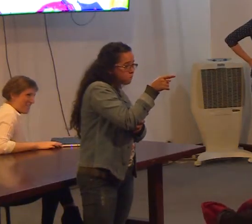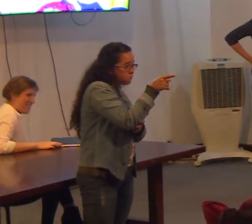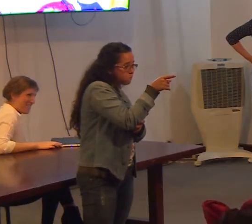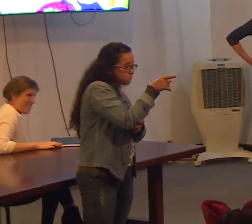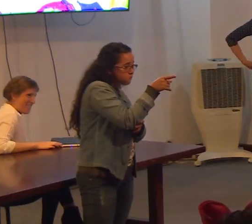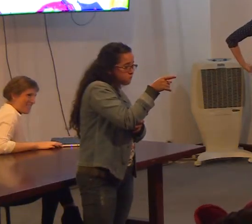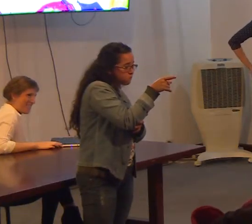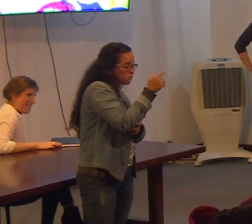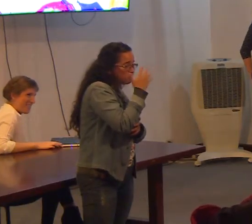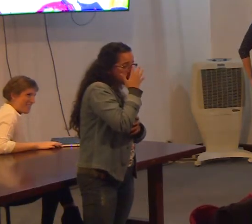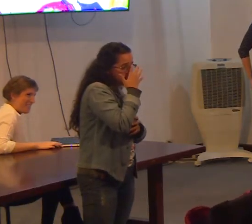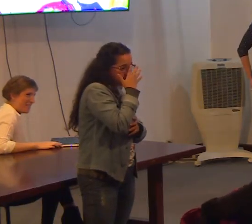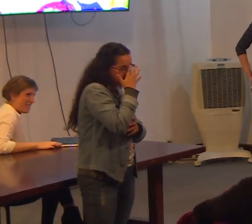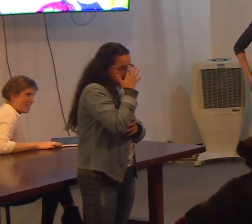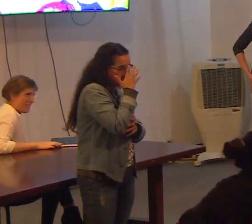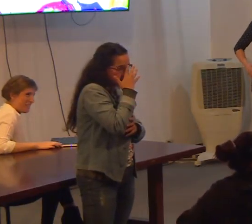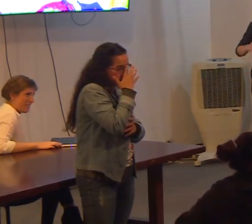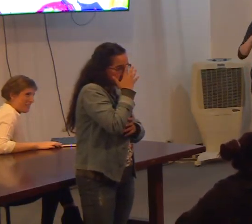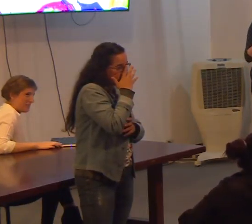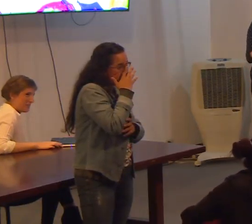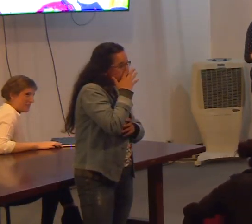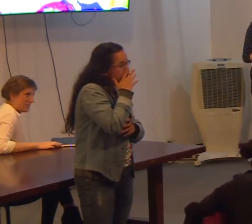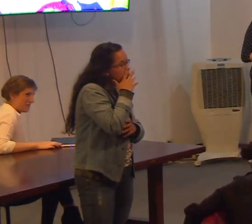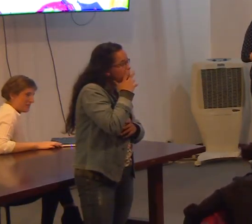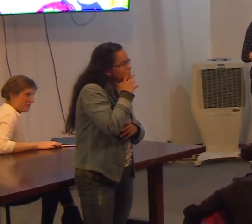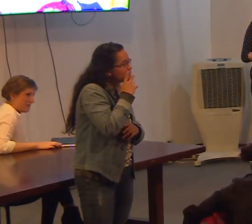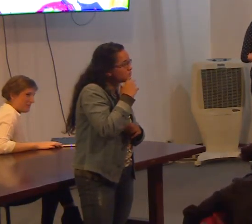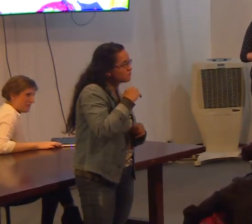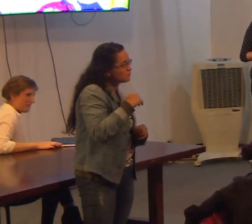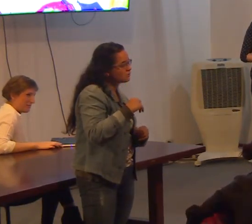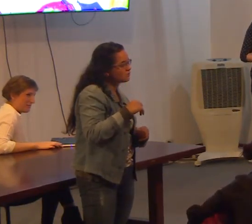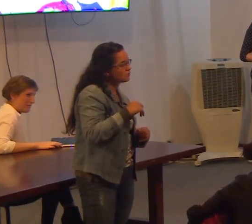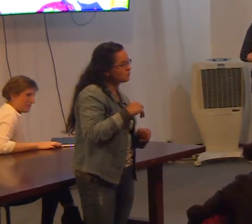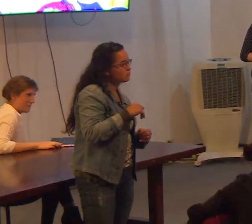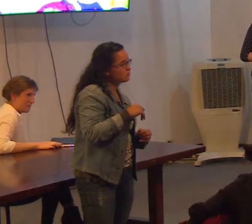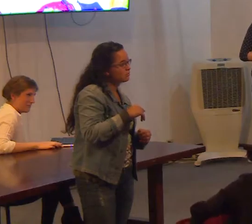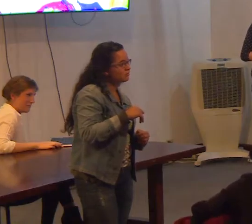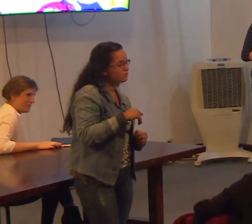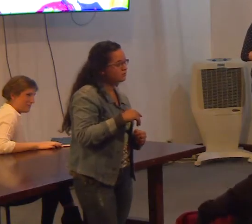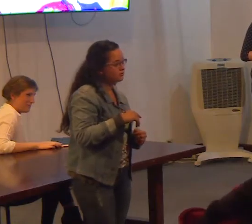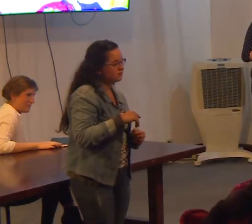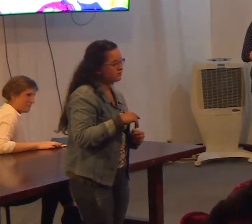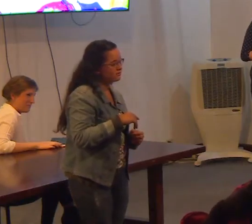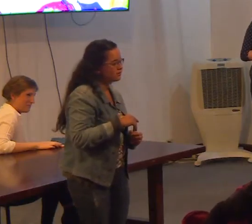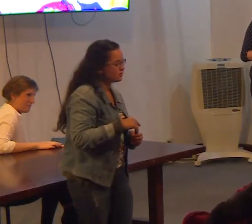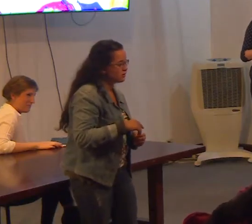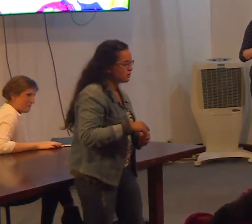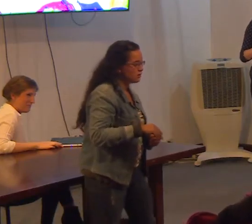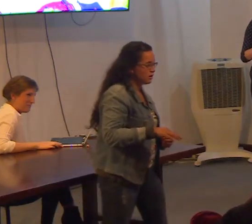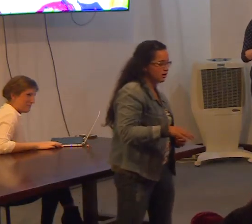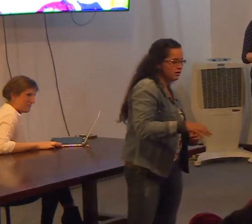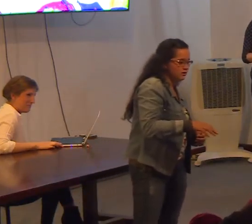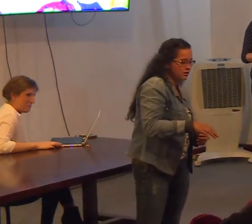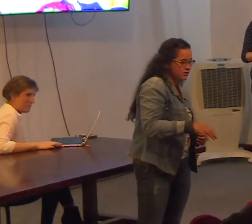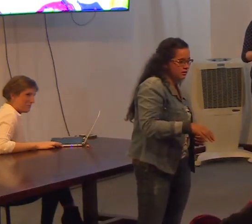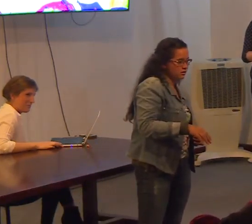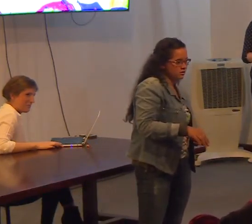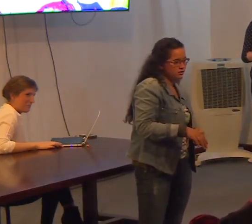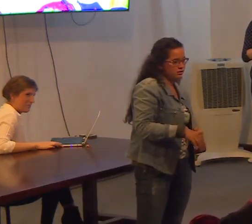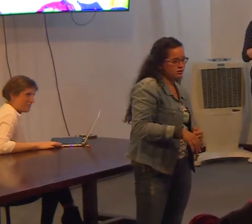mejor. Este es el árbol ya decorado, pero quiero que por favor se fijen en su silueta. Bueno, el